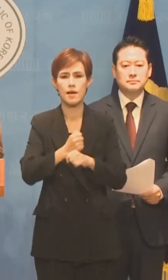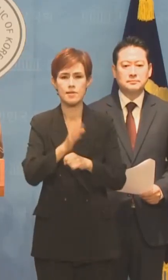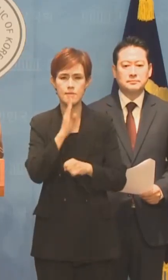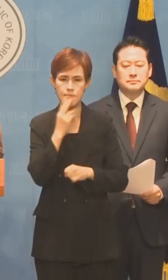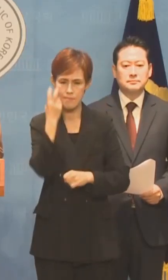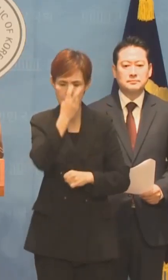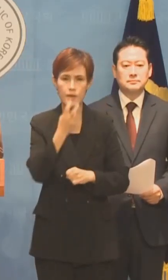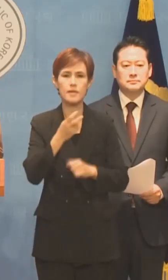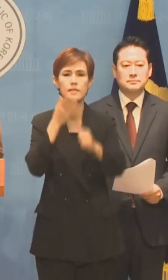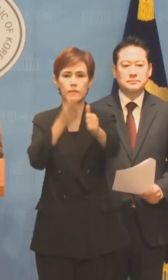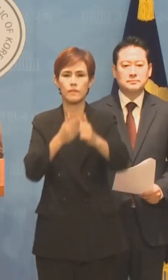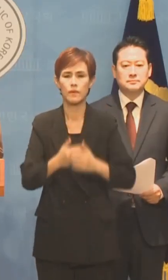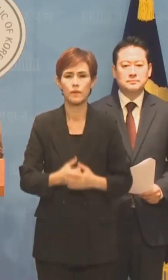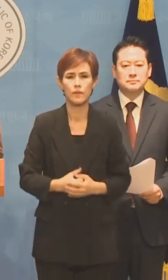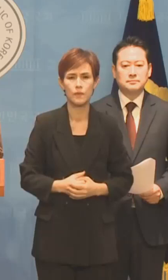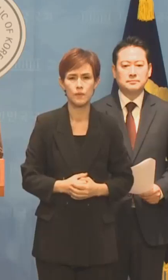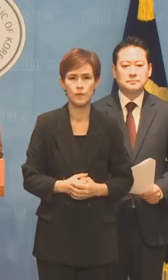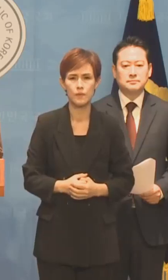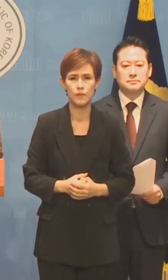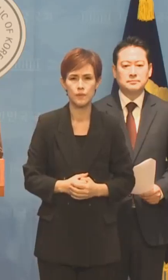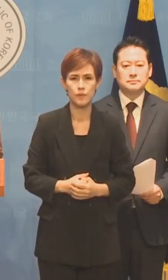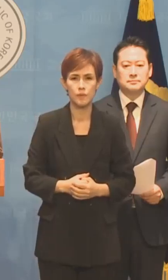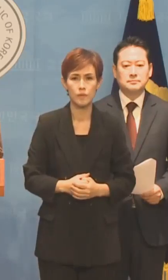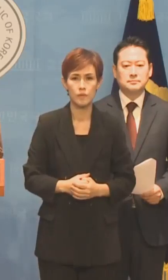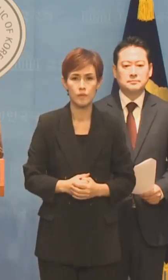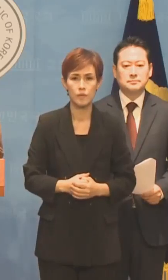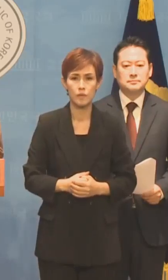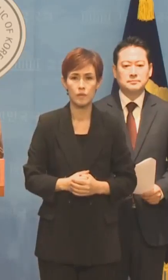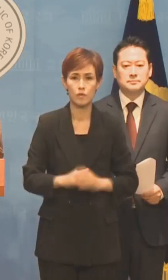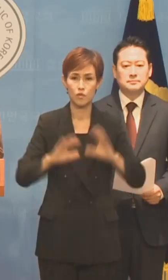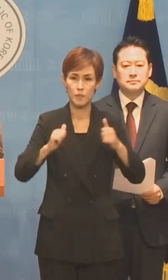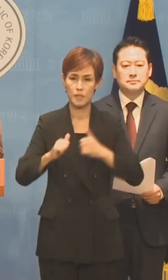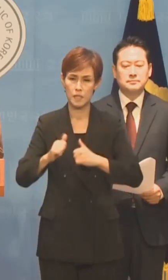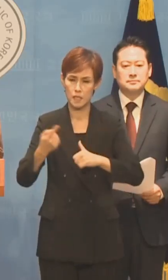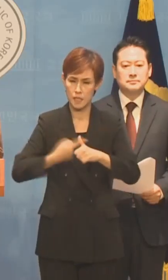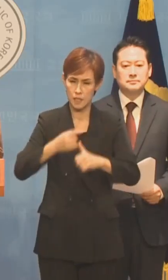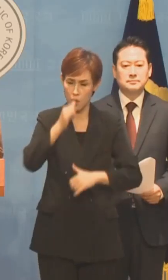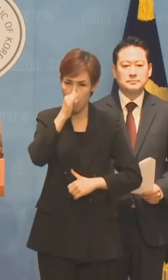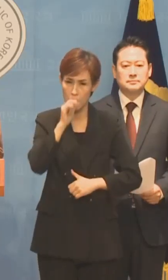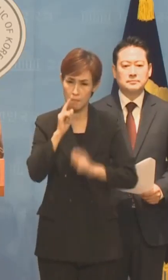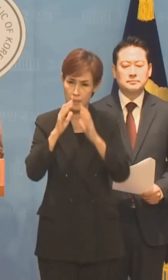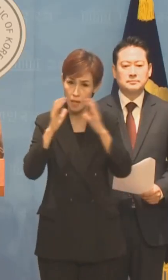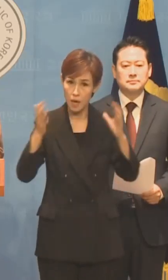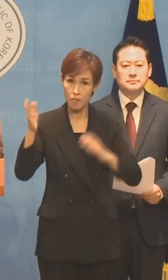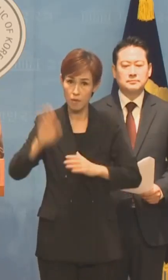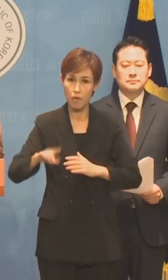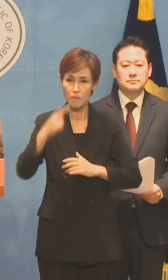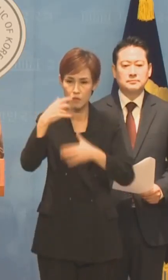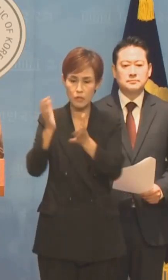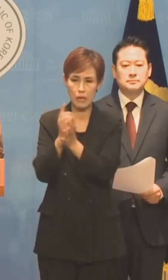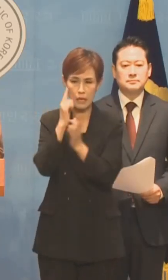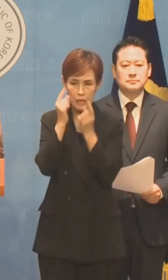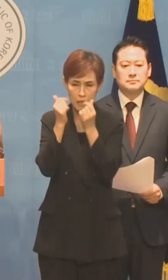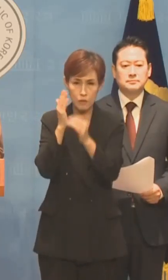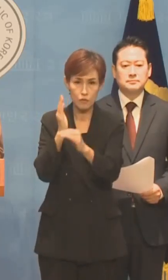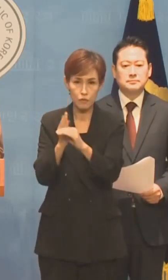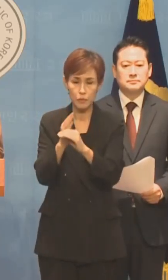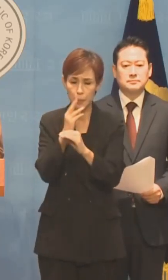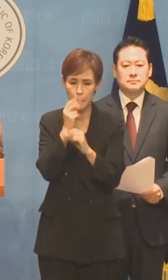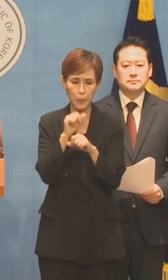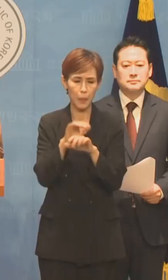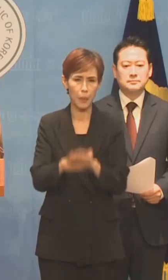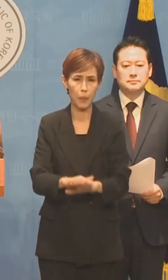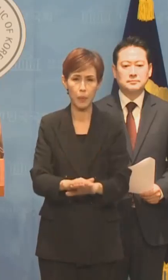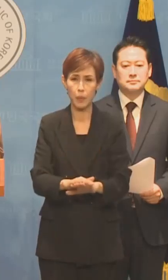진실을 규명해야만 합니다. 국민적 비판과 논란에도 민주당의 눈치만 살핀 채 어물쩍